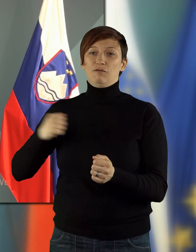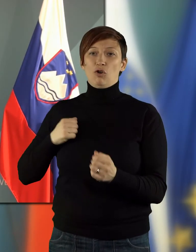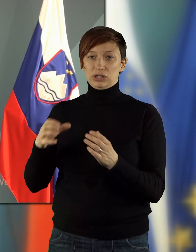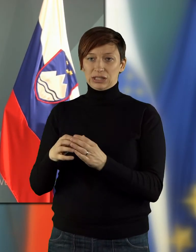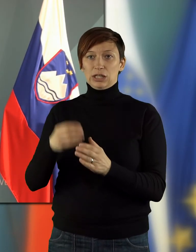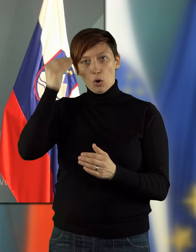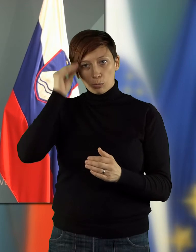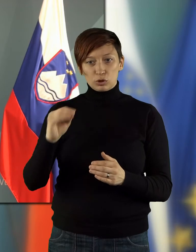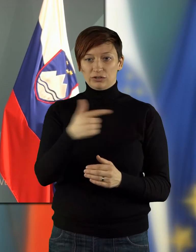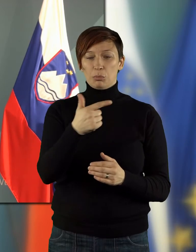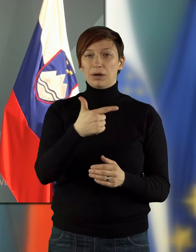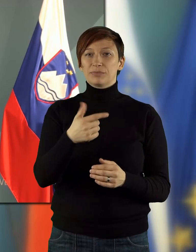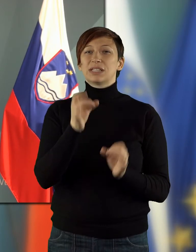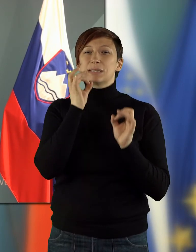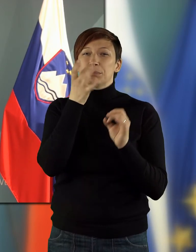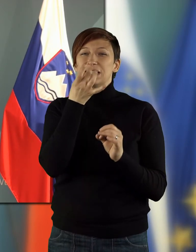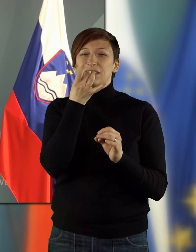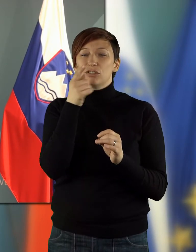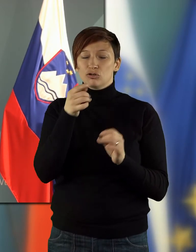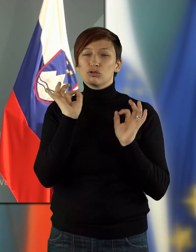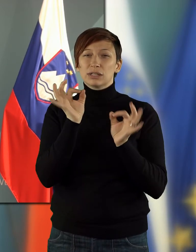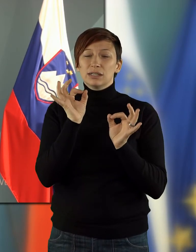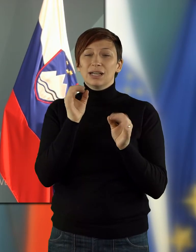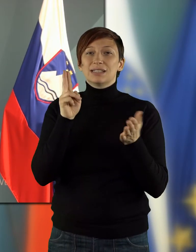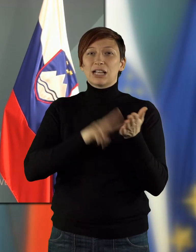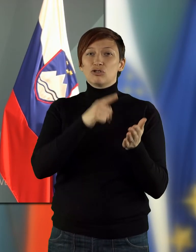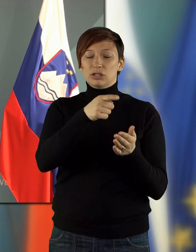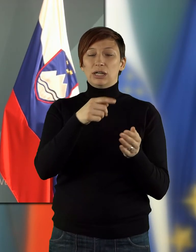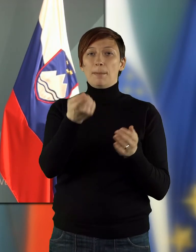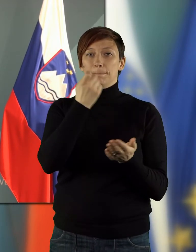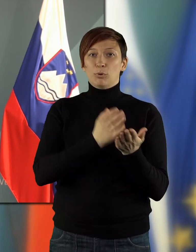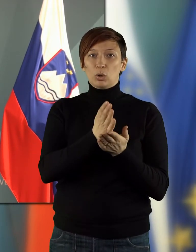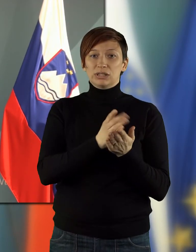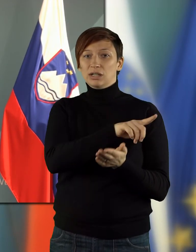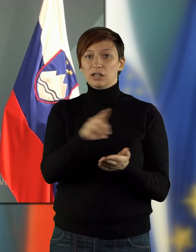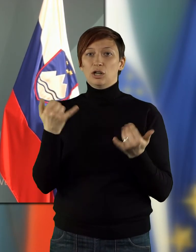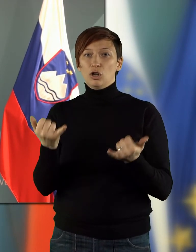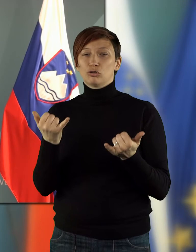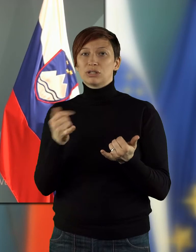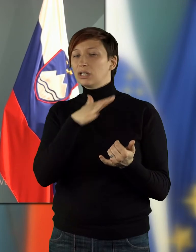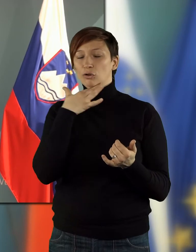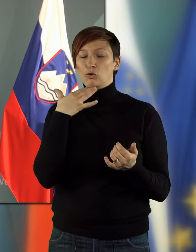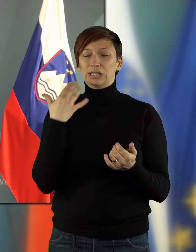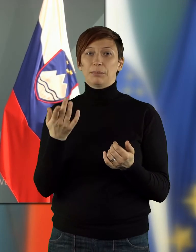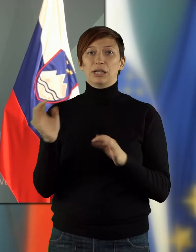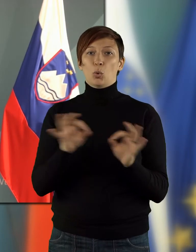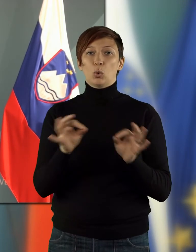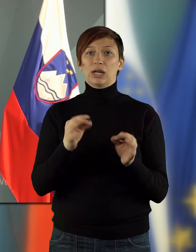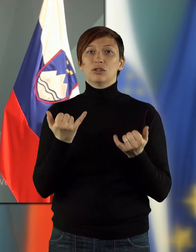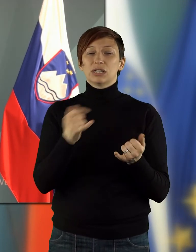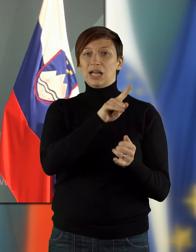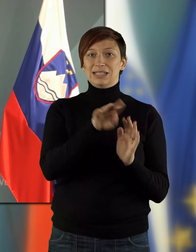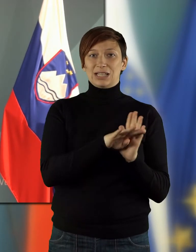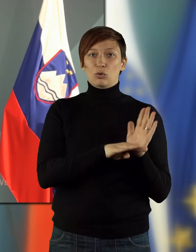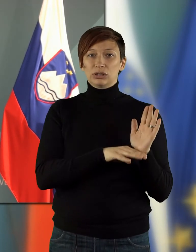vojski, da upoštevata specifičnosti tega poklica, kar do sedaj v bistvu ni v dovolj zadostni